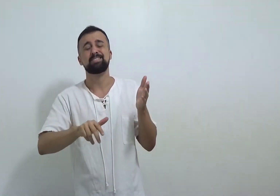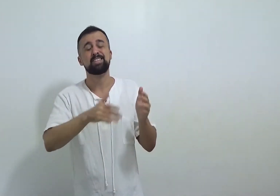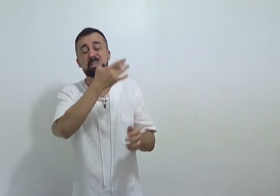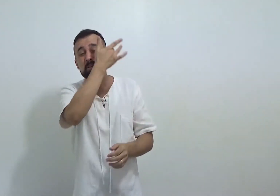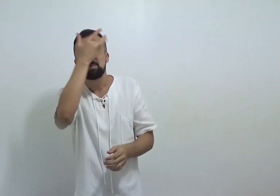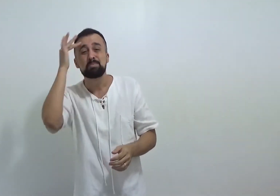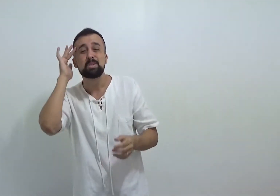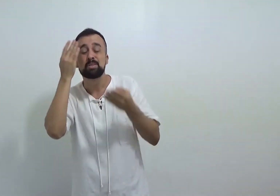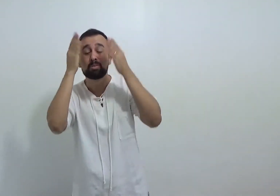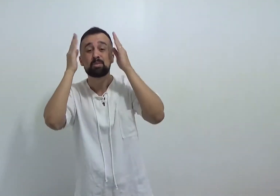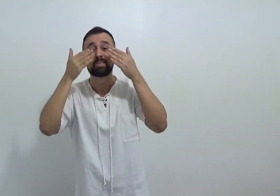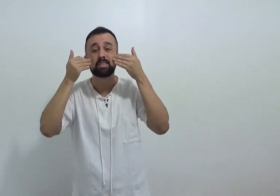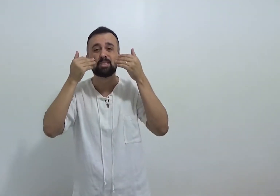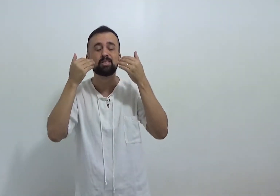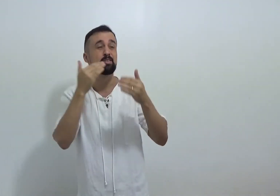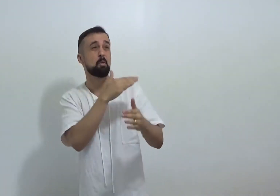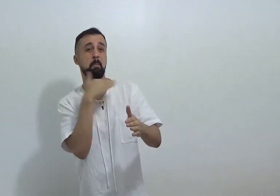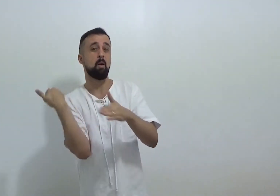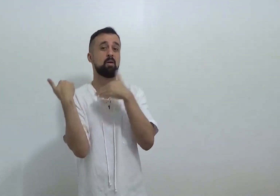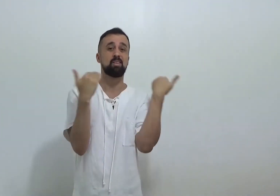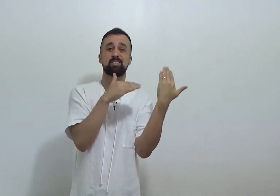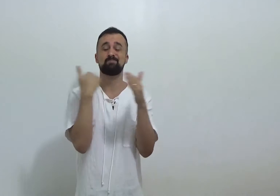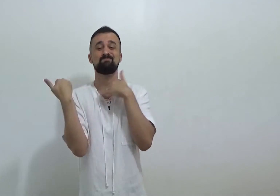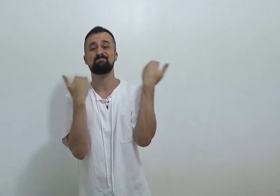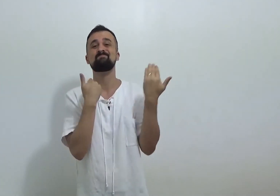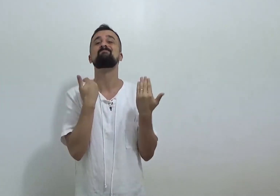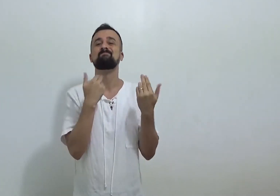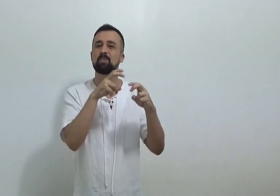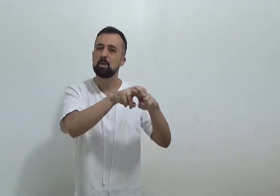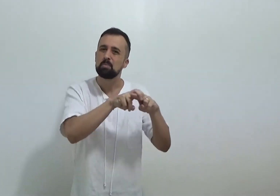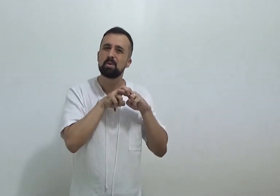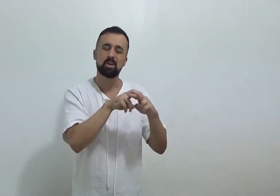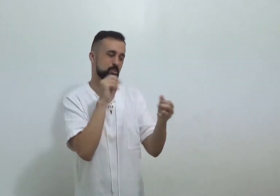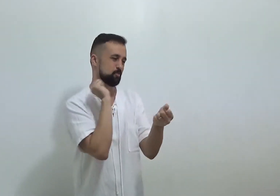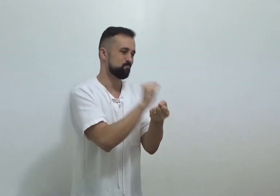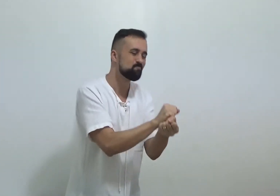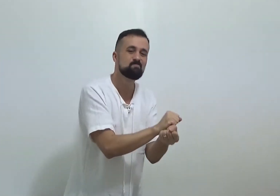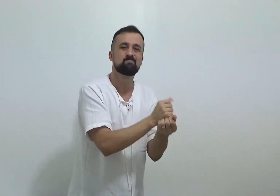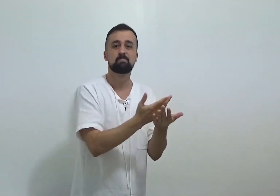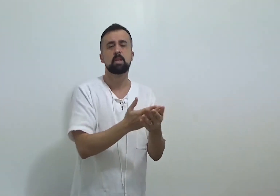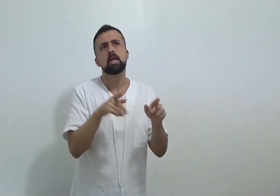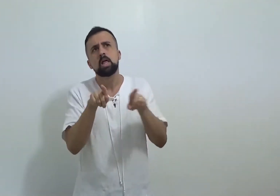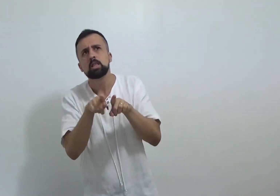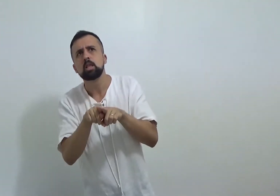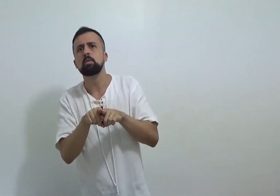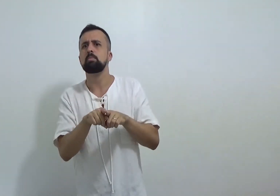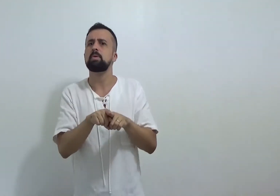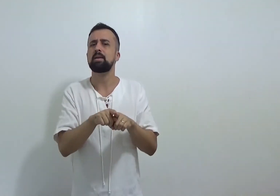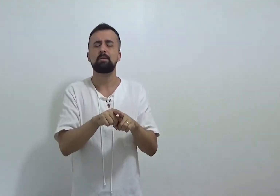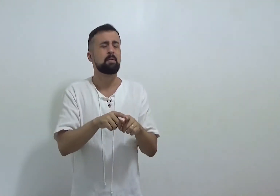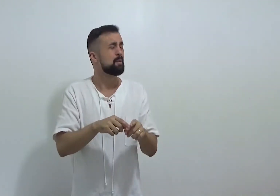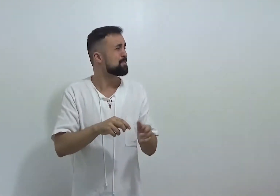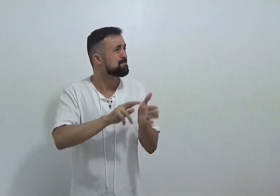Houve a escravização de indígenas e muitos morreram por causa disso. Mas